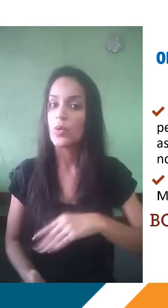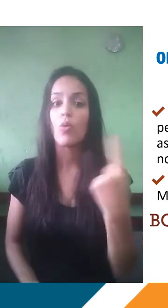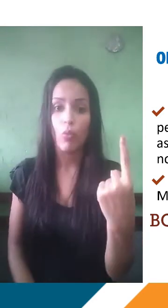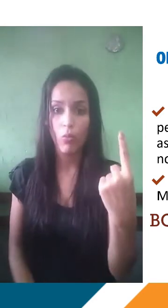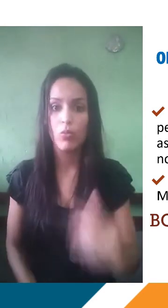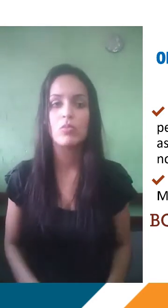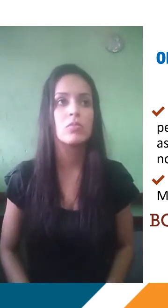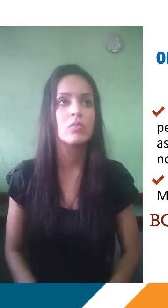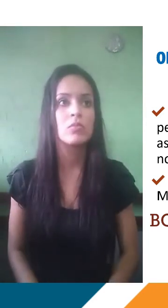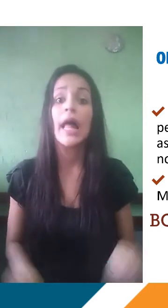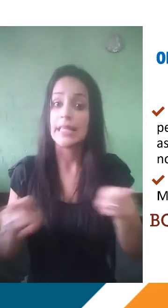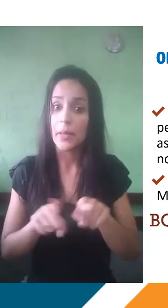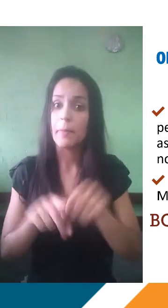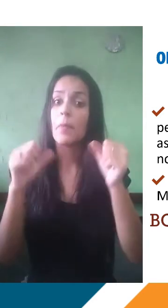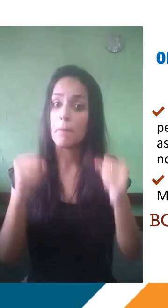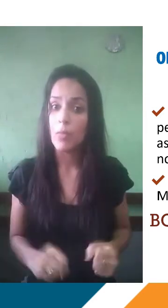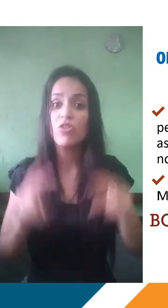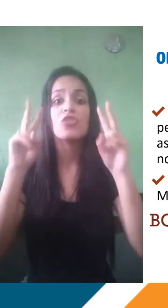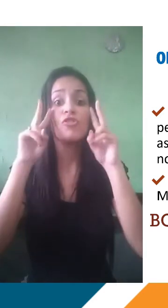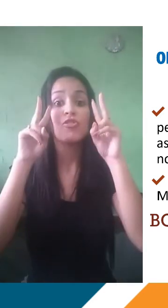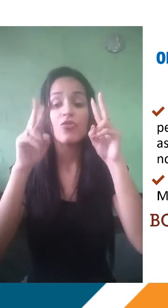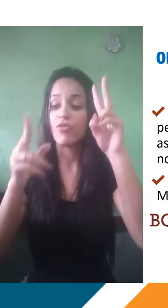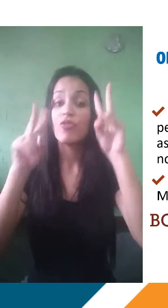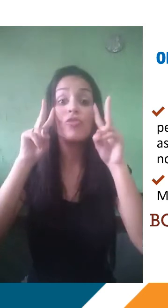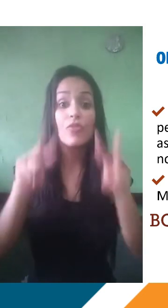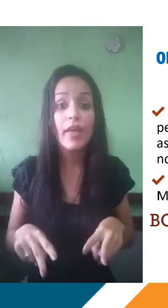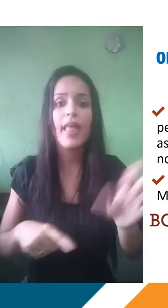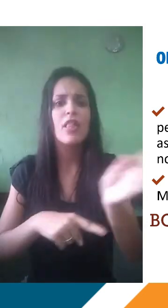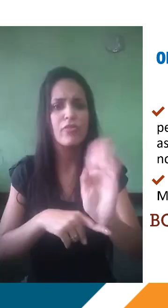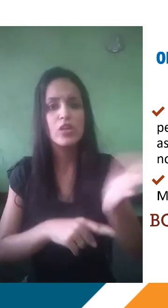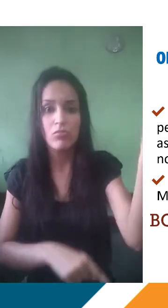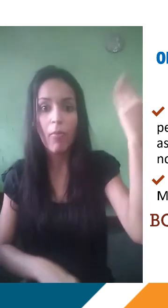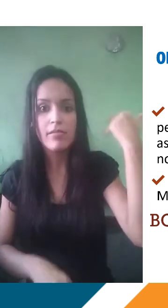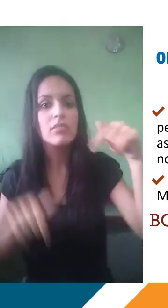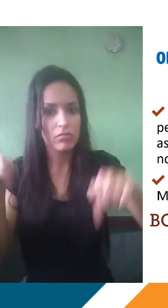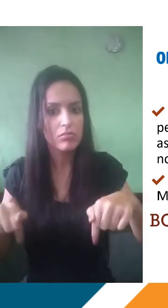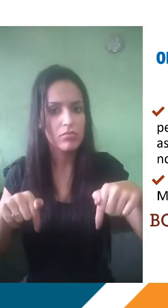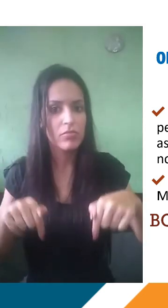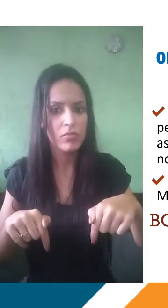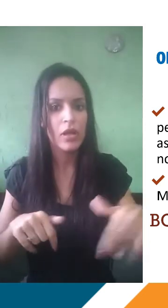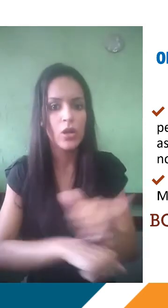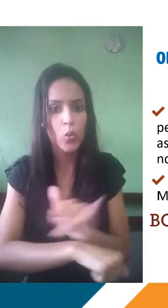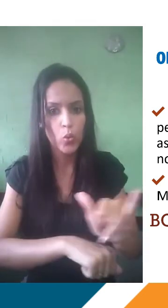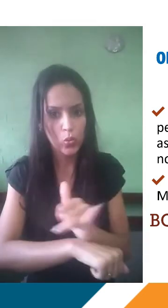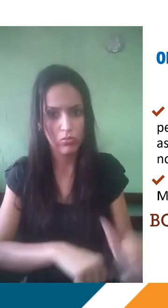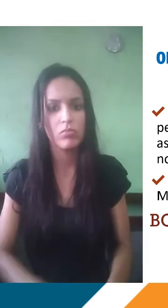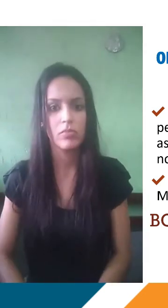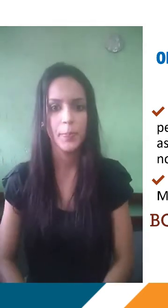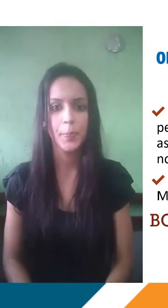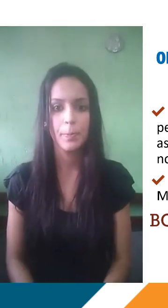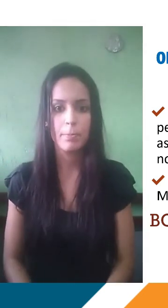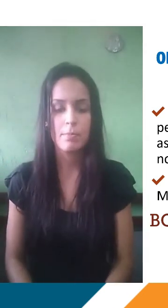aos vídeos correspondentes às semanas de 6 a 10 Postados no canal YouTube do PVS A